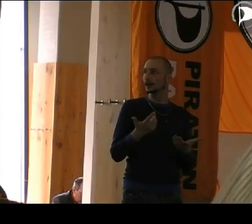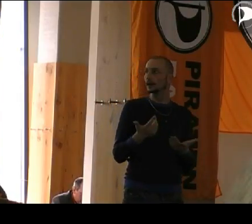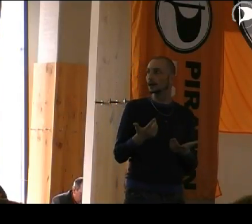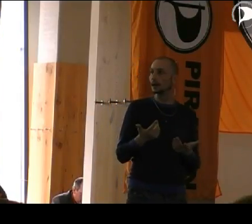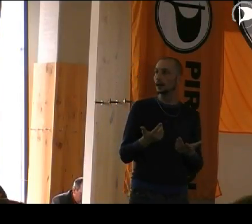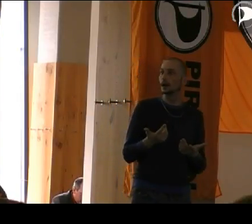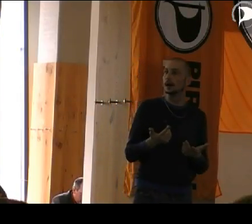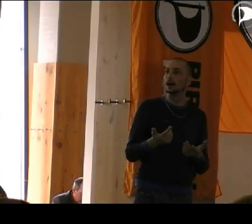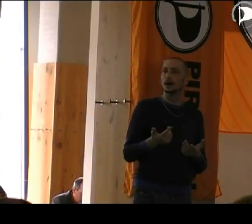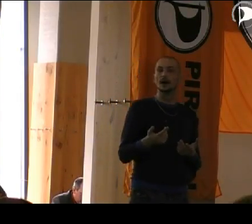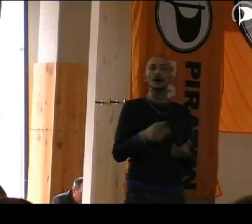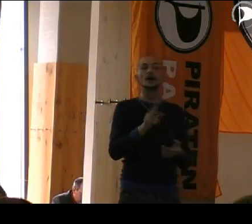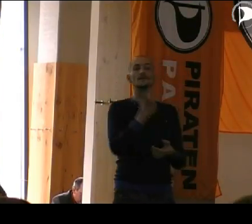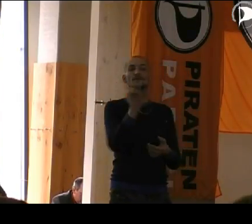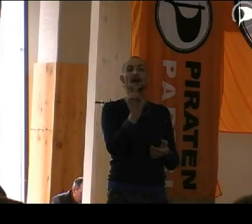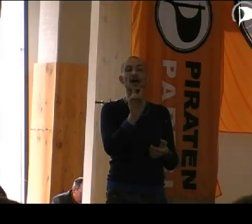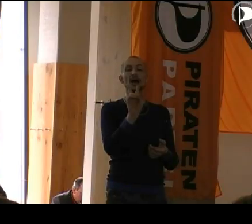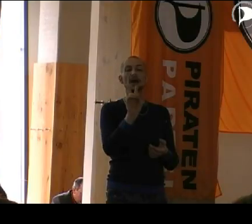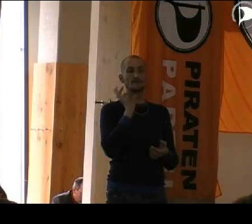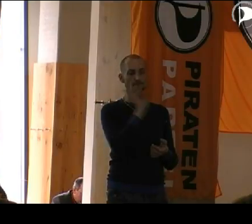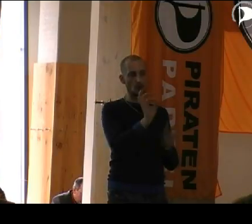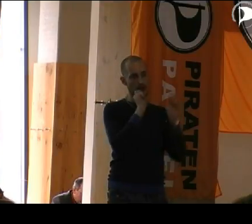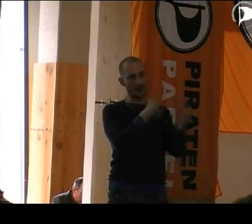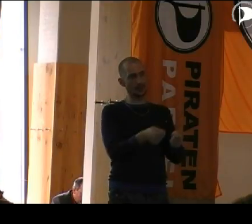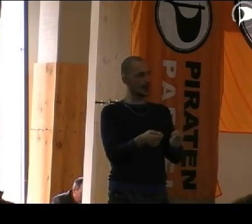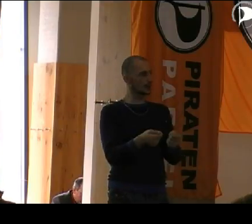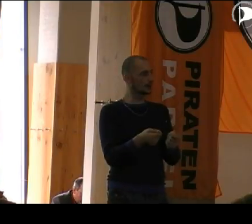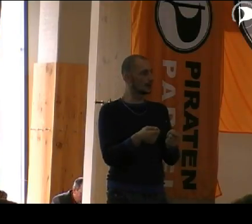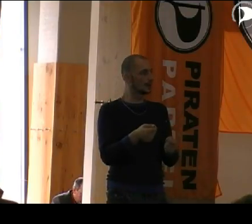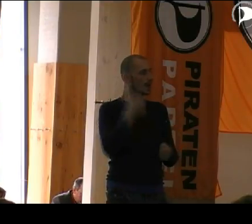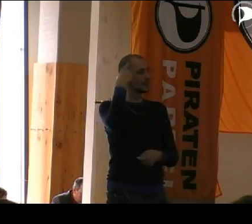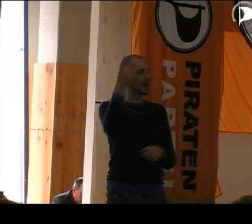gehen uns hat auch meinungsbild er würde diesen antrag wäre die für diesen antrag stimmen